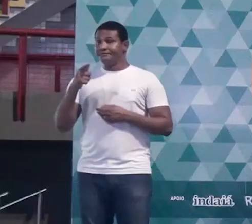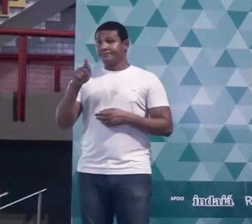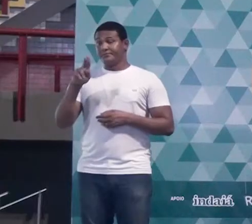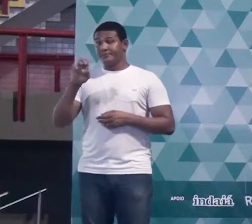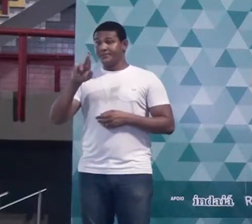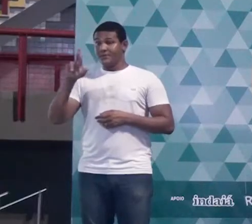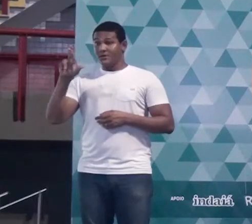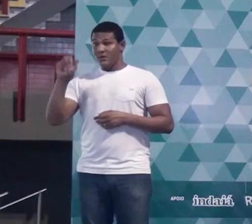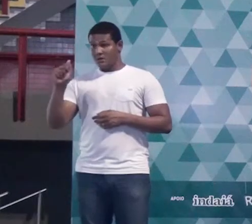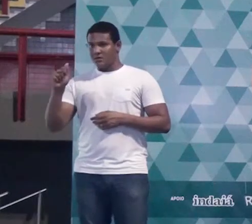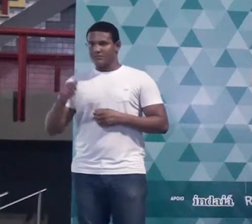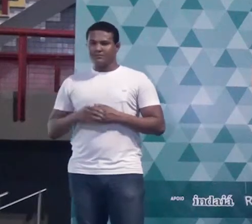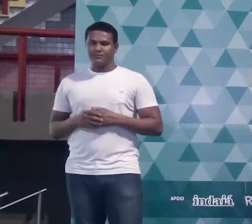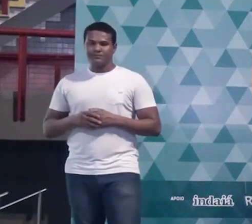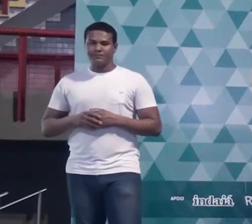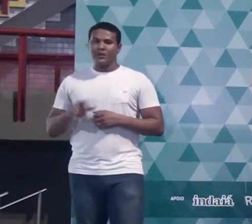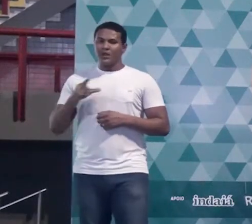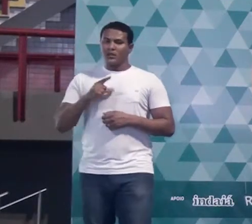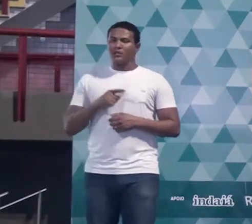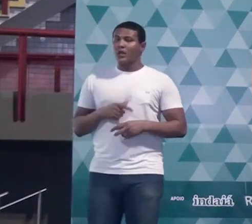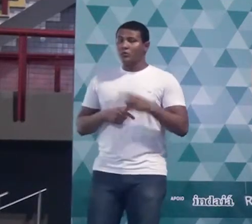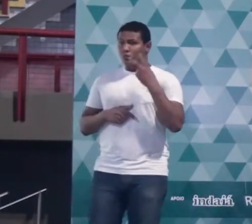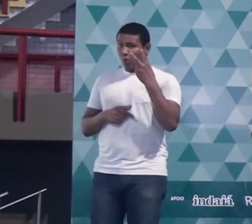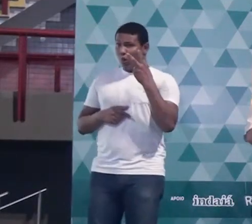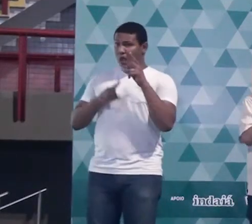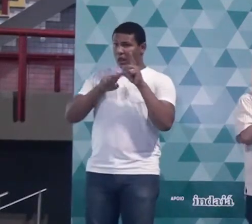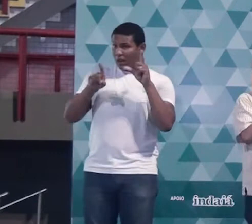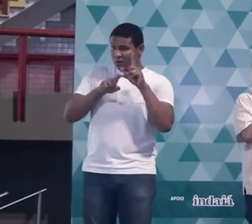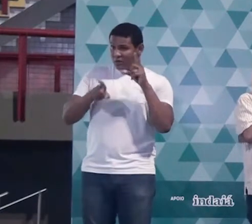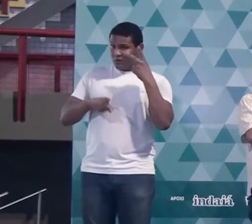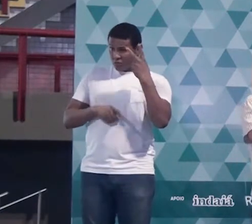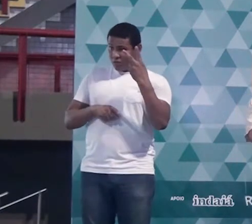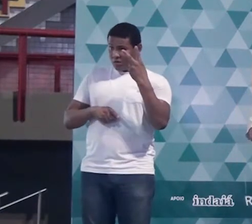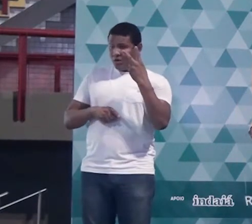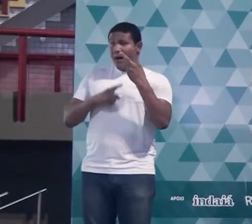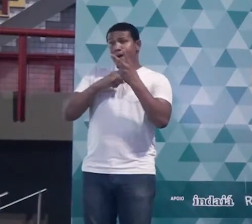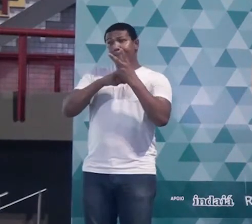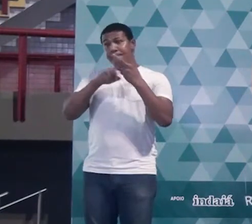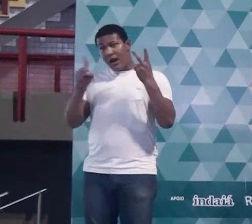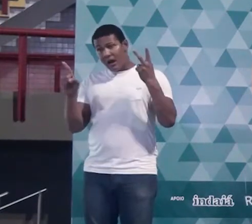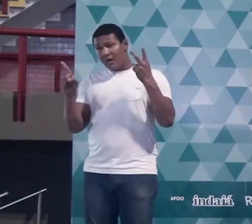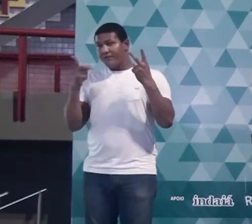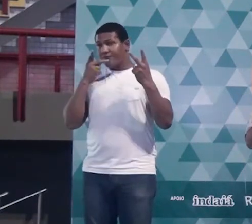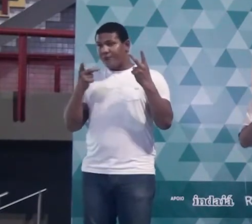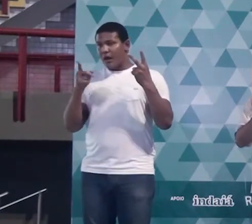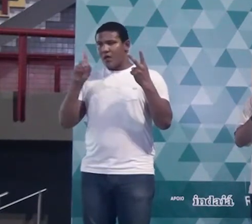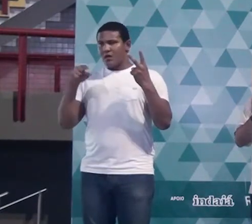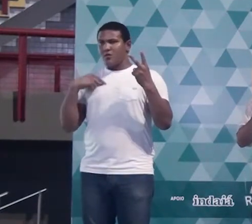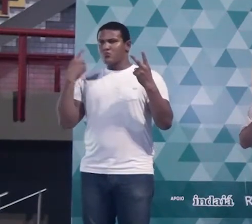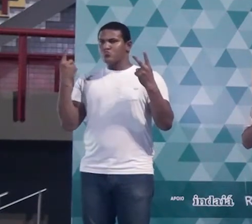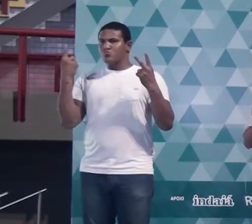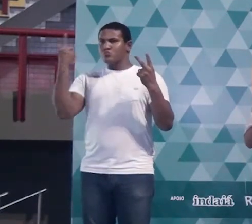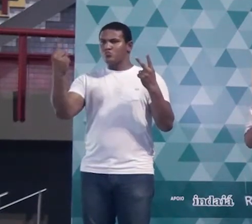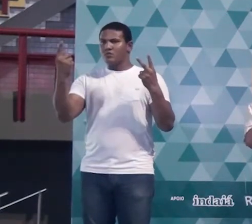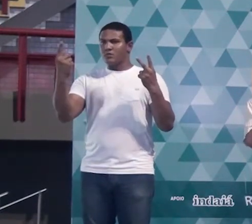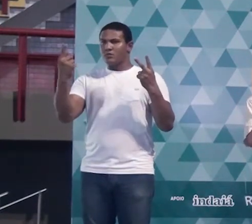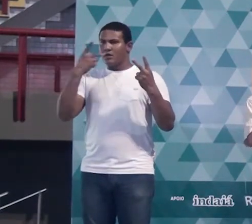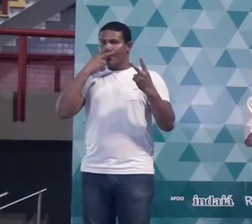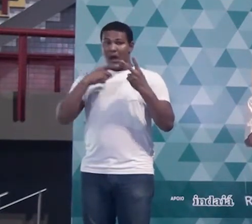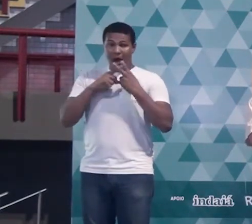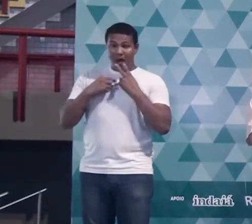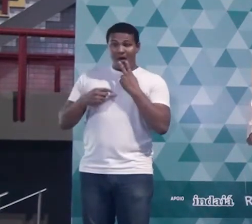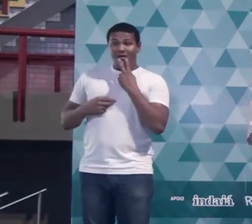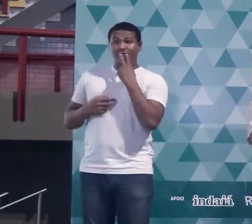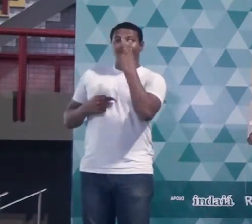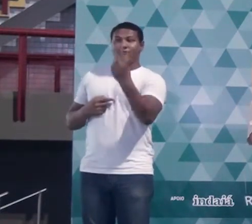Você tem duas letras que correspondem a um único fonema. E quando você tem uma única letra que